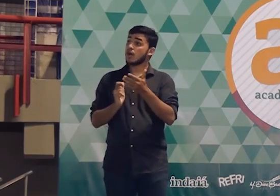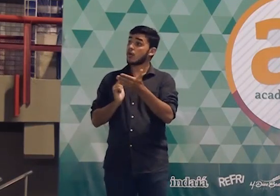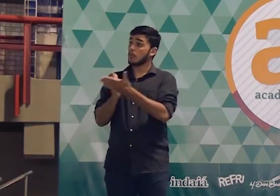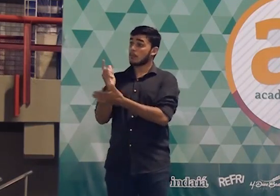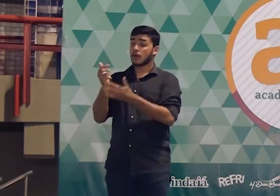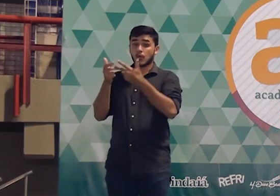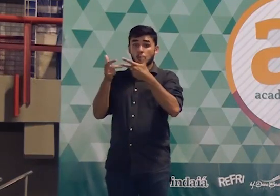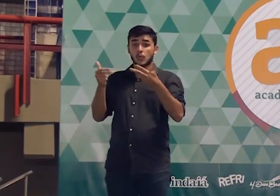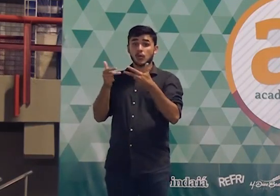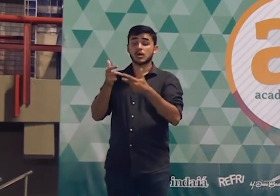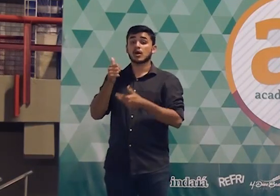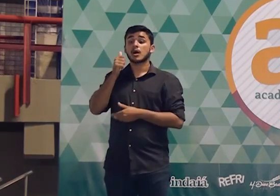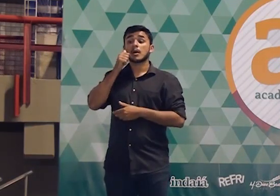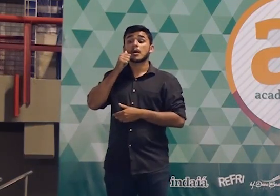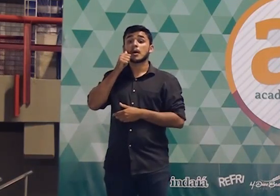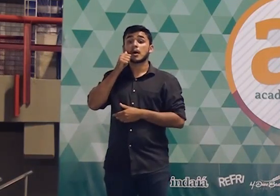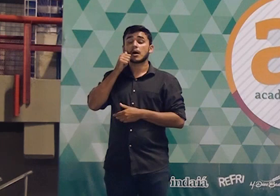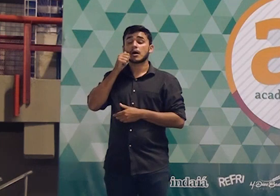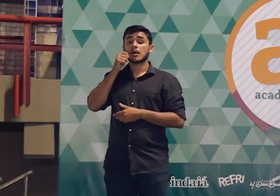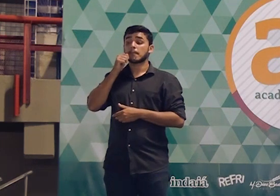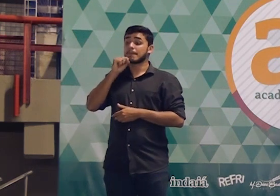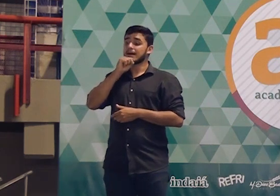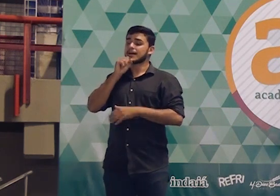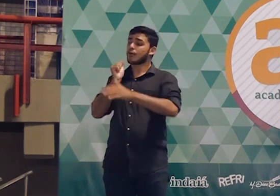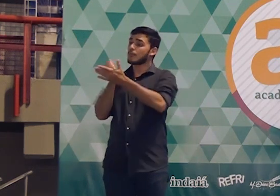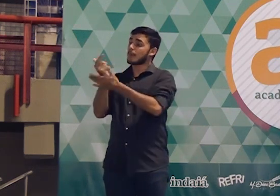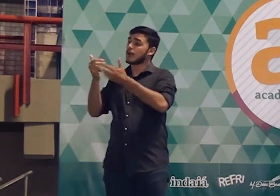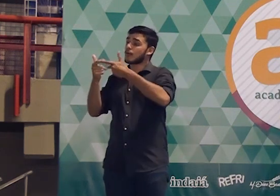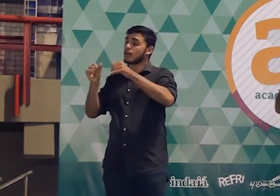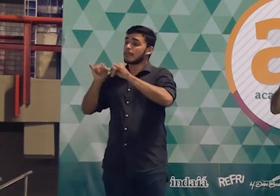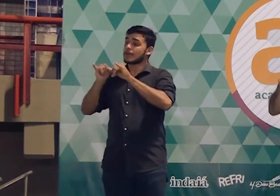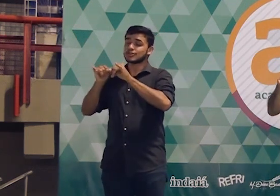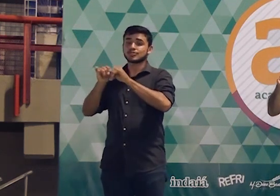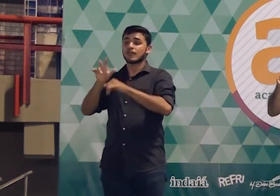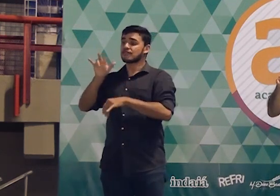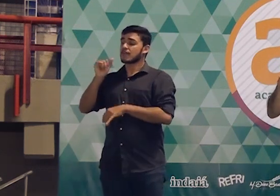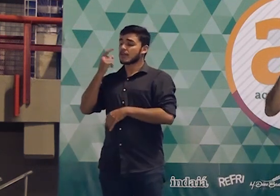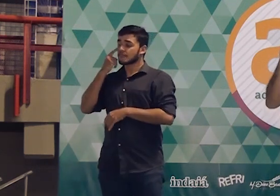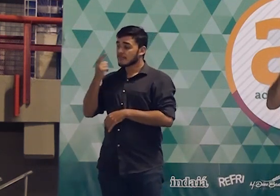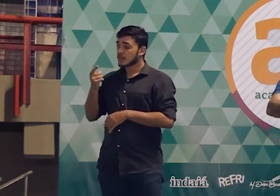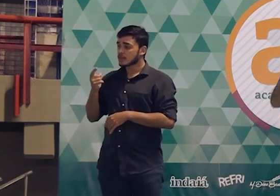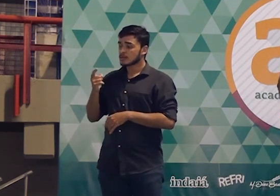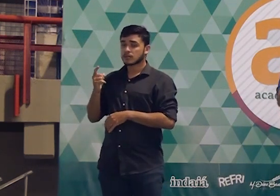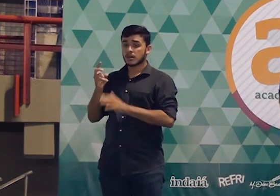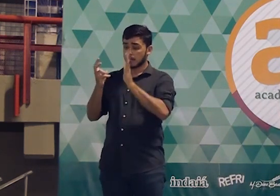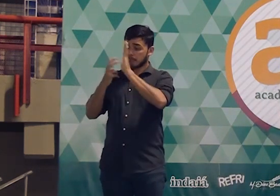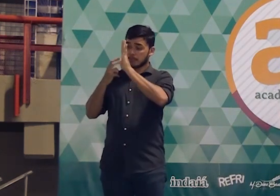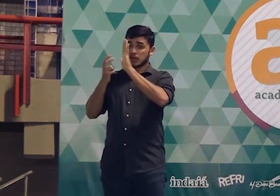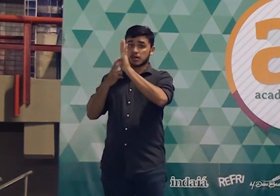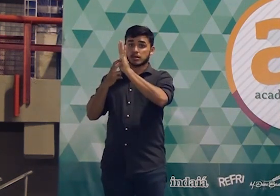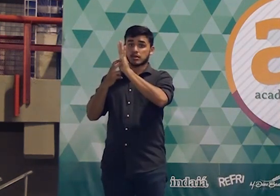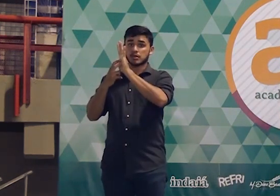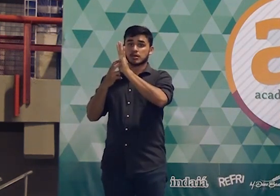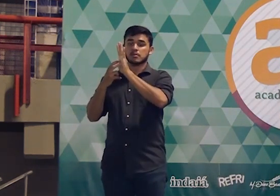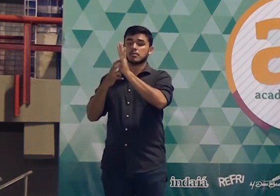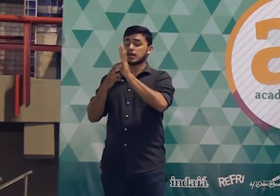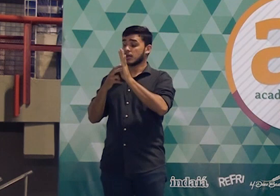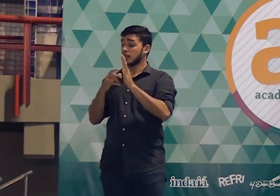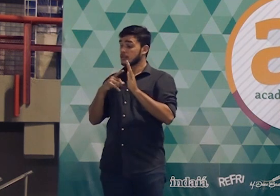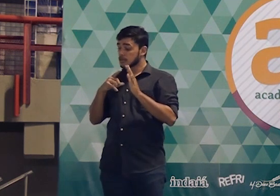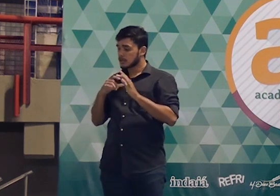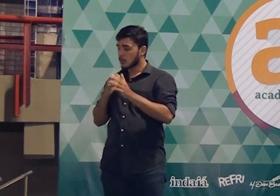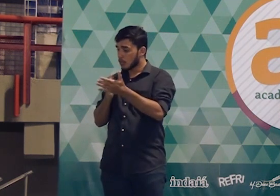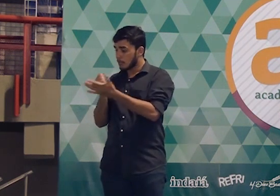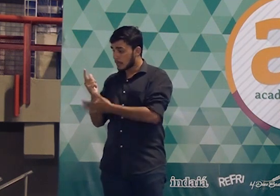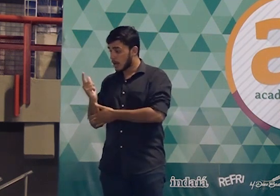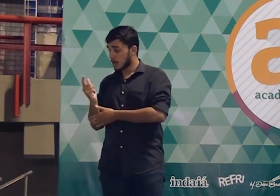manhã, era um preço, você ia à tarde, era outro. Onde o cara da remarcação era o cara que mais trabalhava no